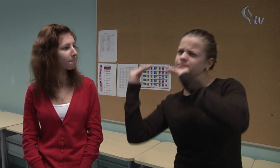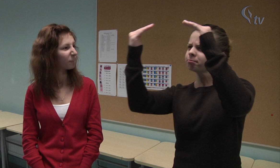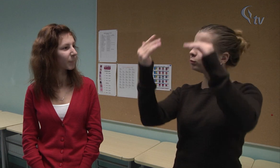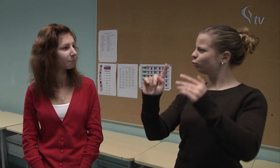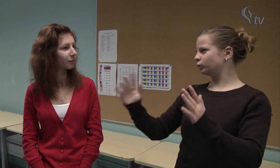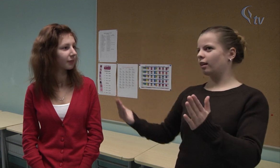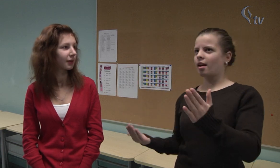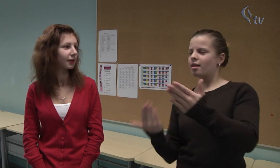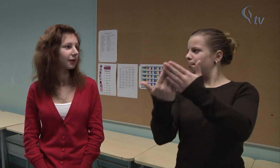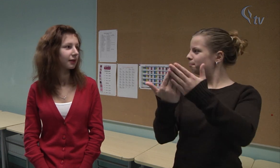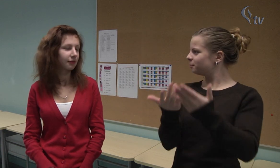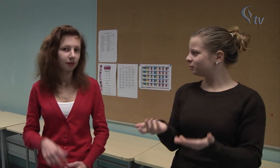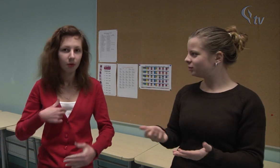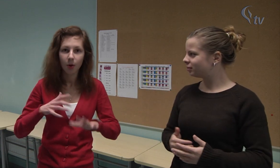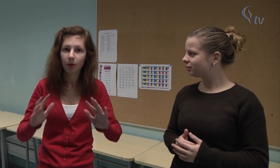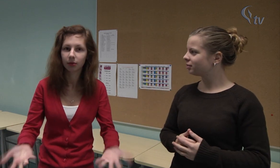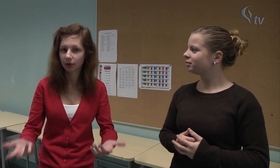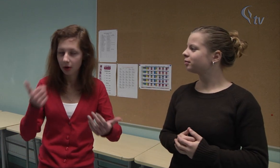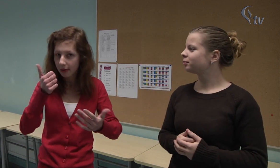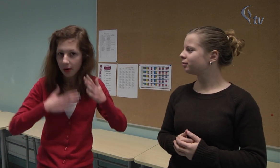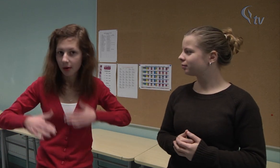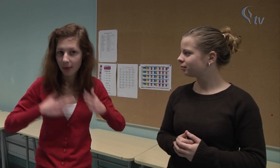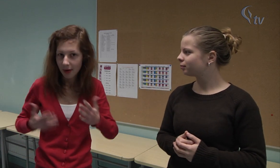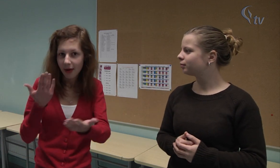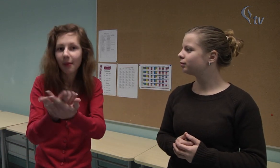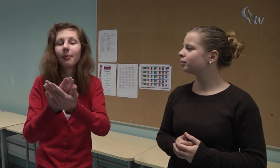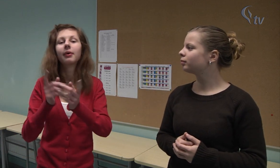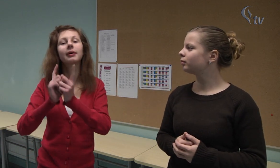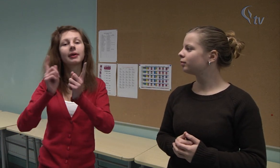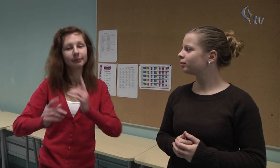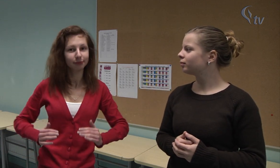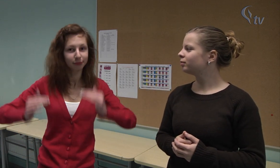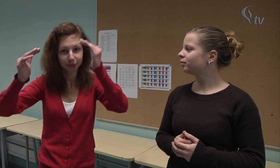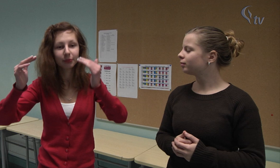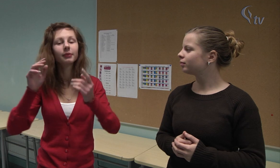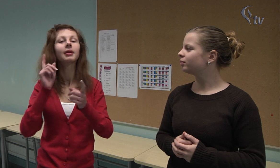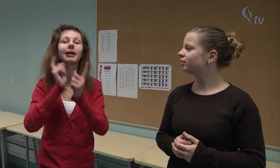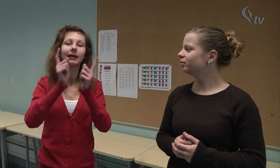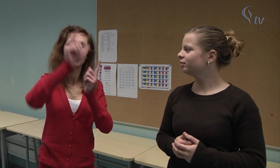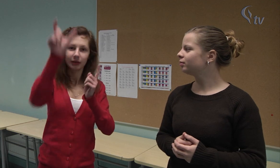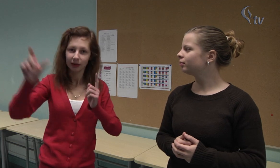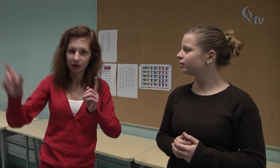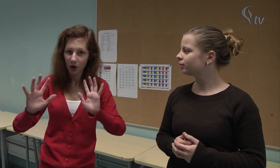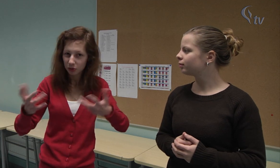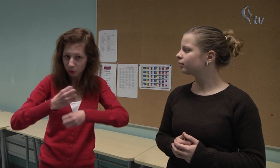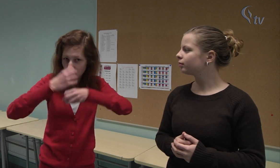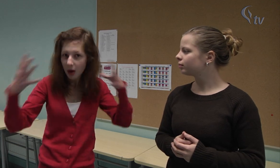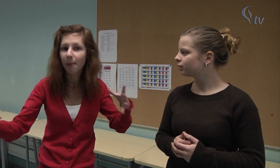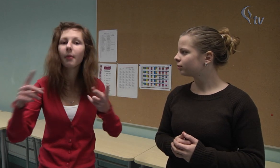muutuks? No, tõlketeenuse tase peaks kindlasti tõusma, inimesi võiks olla rohkem, kes seda tööd teevad ja kurtidel